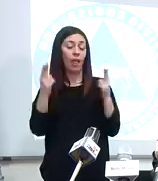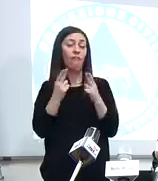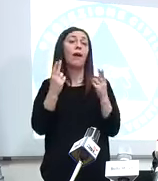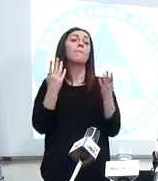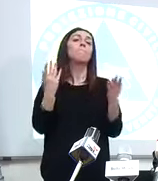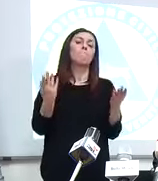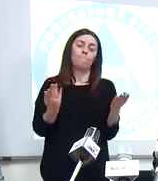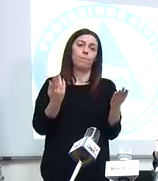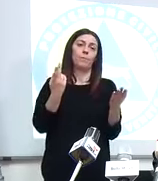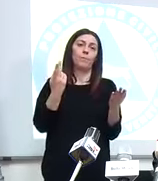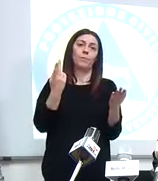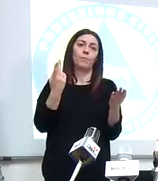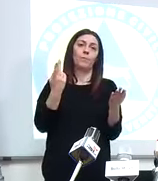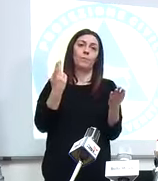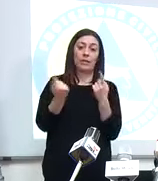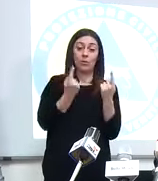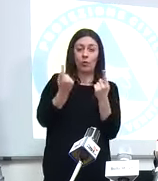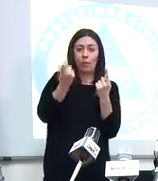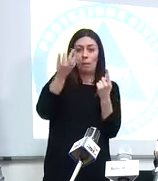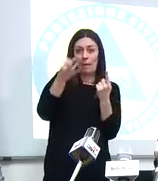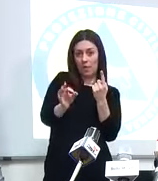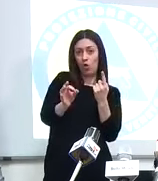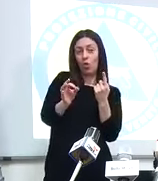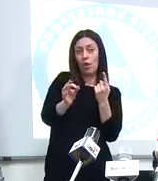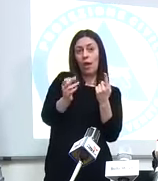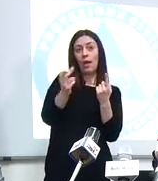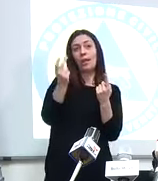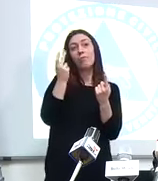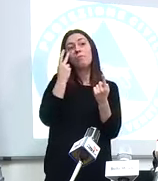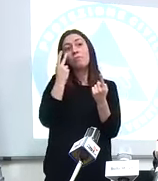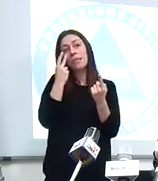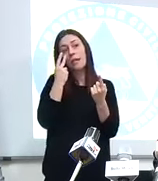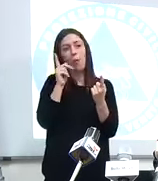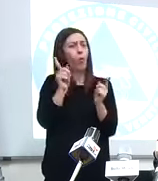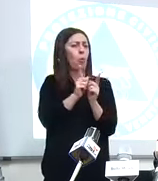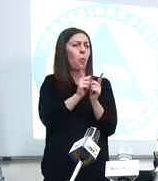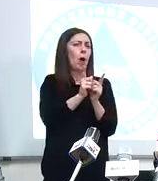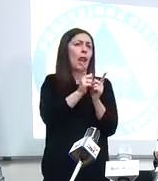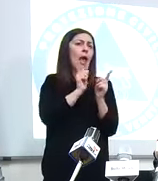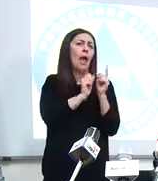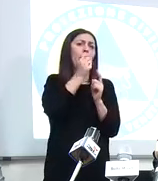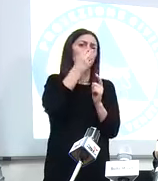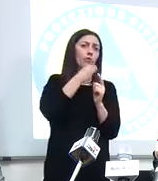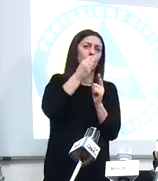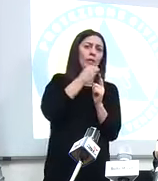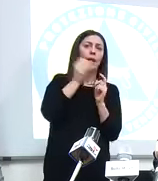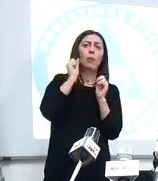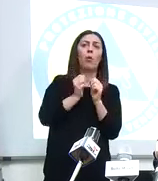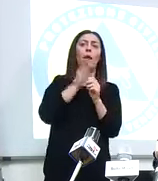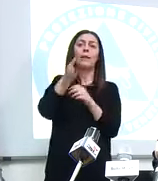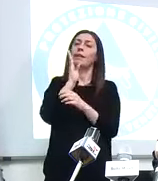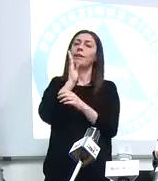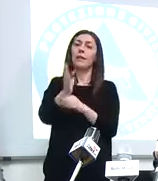valutato, insomma, come è anche per l'antinfluenzare, la vaccinazione a domicilio.